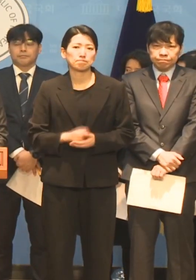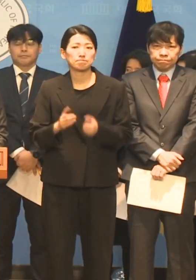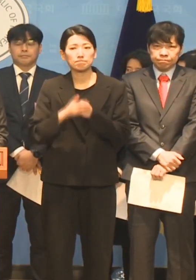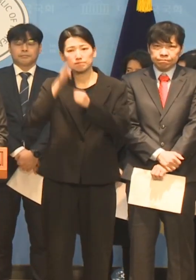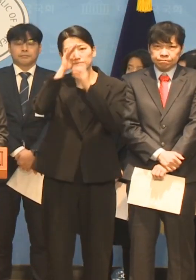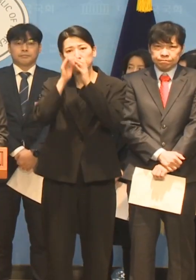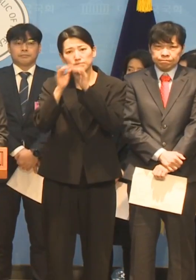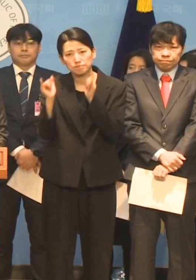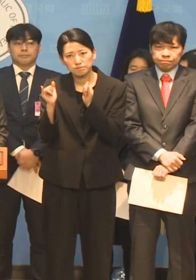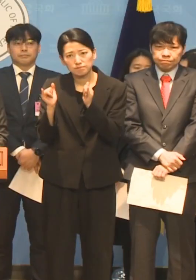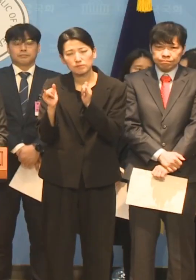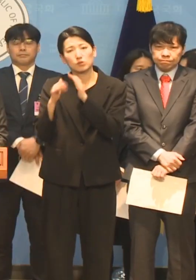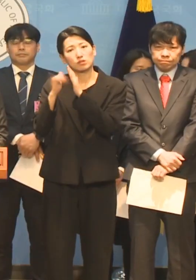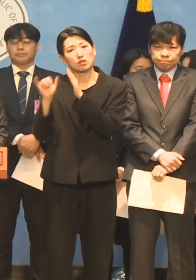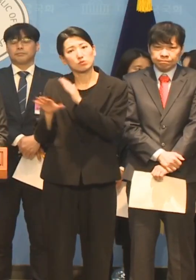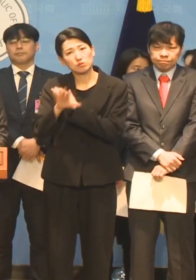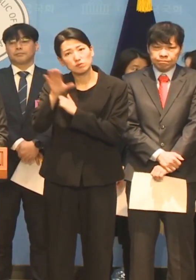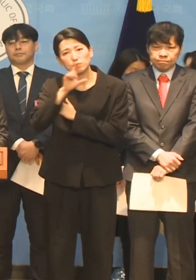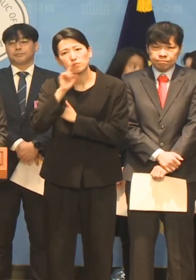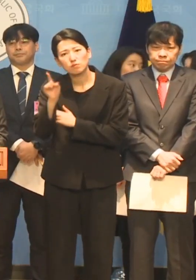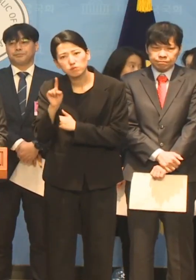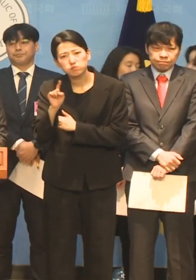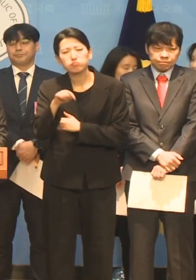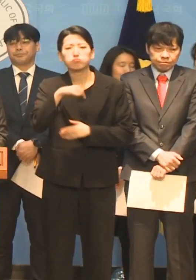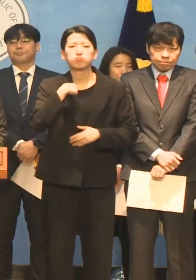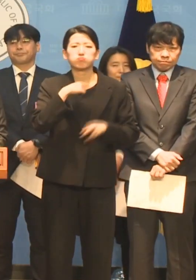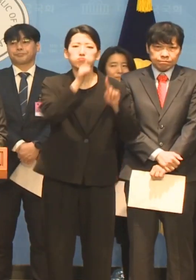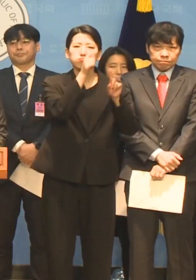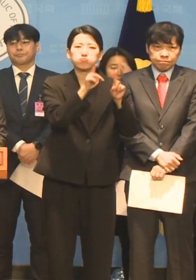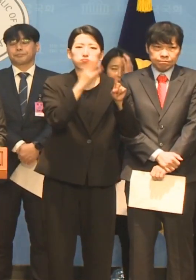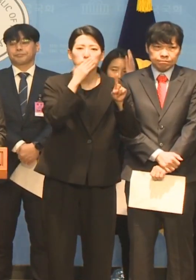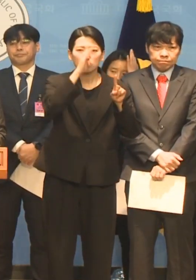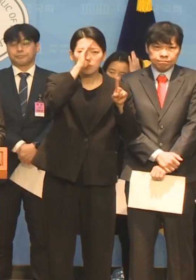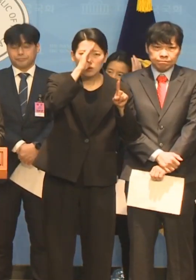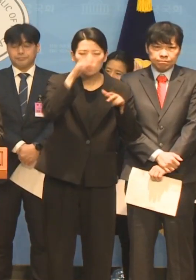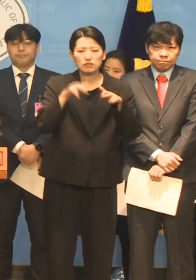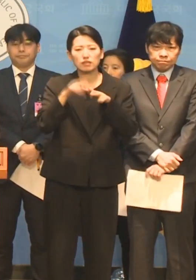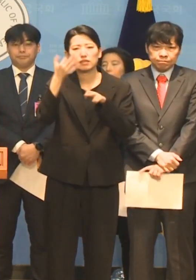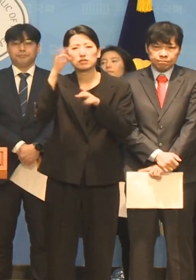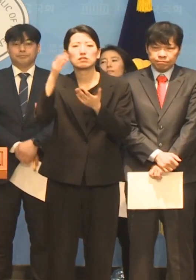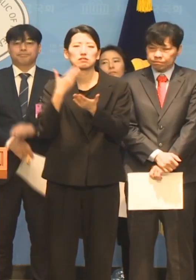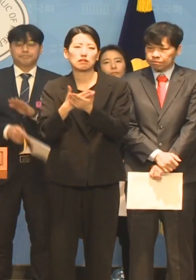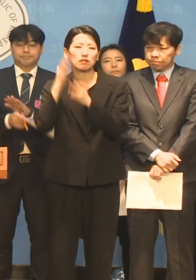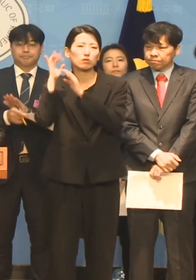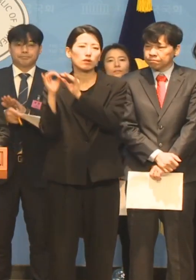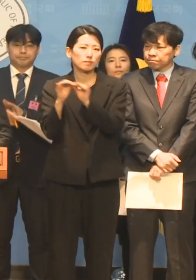절대 다수가 일형 당뇨병 등의 내부 장애 인정에 찬성하고 있다. 이상입니다.